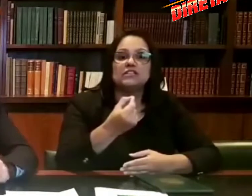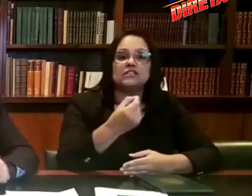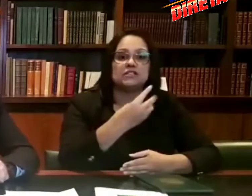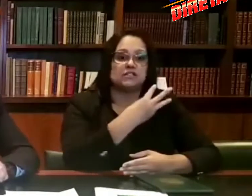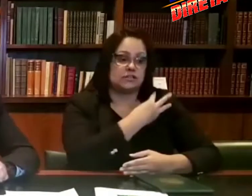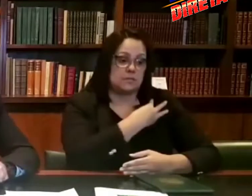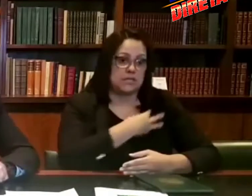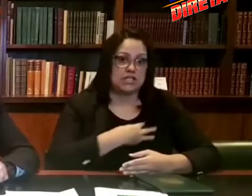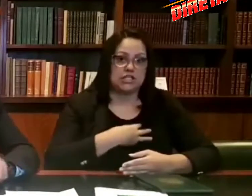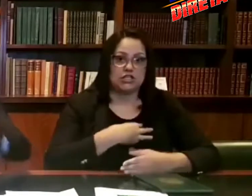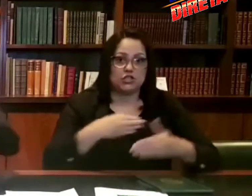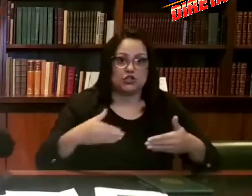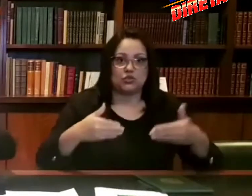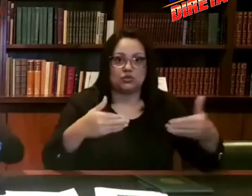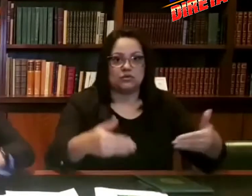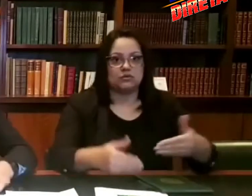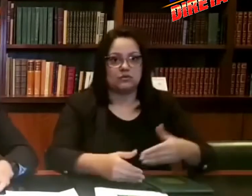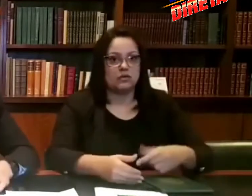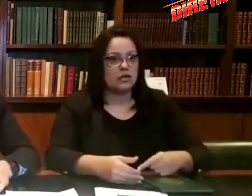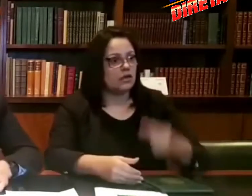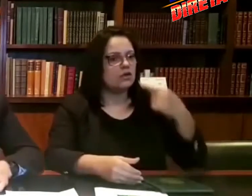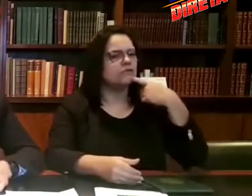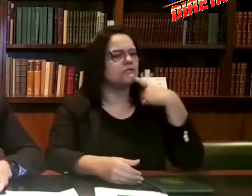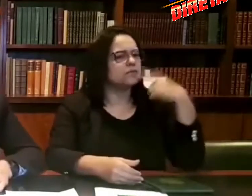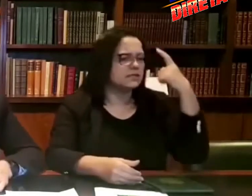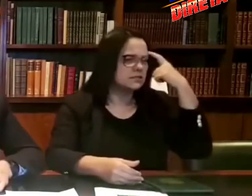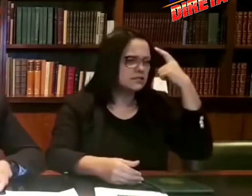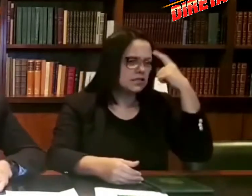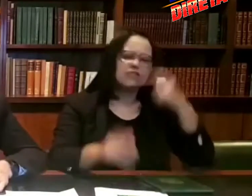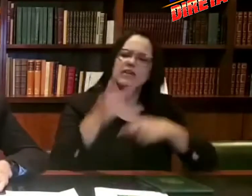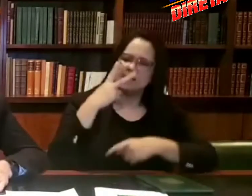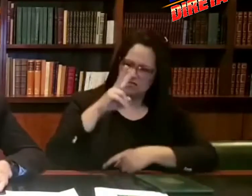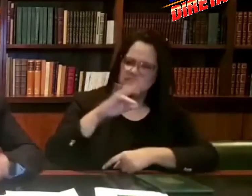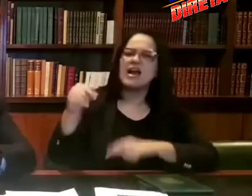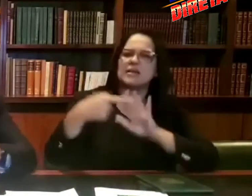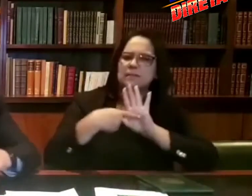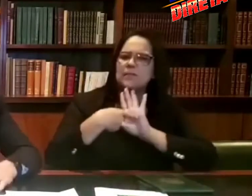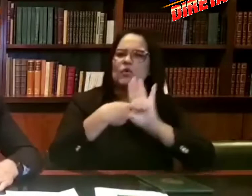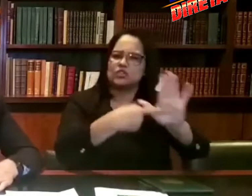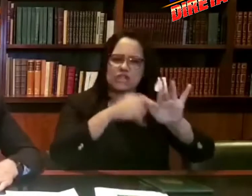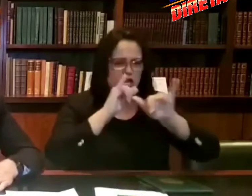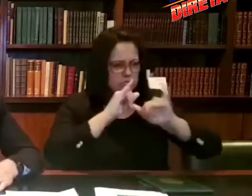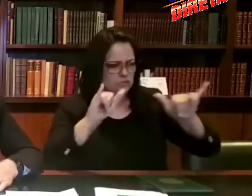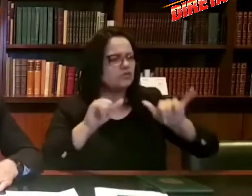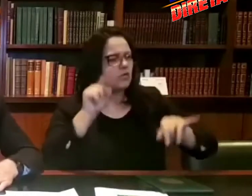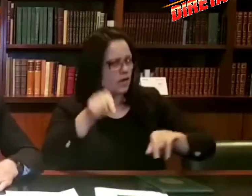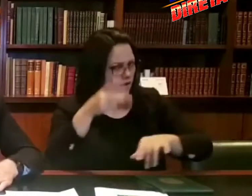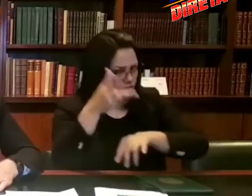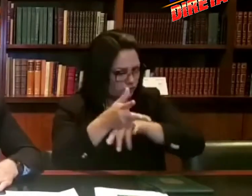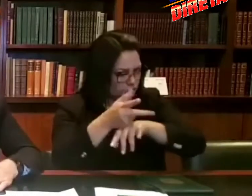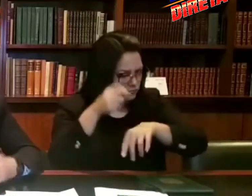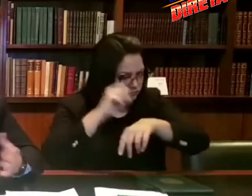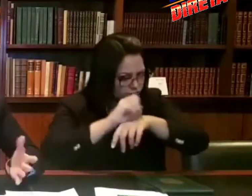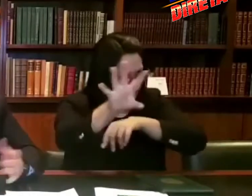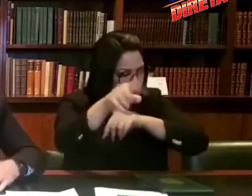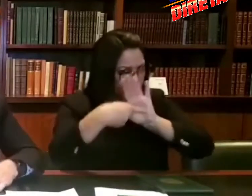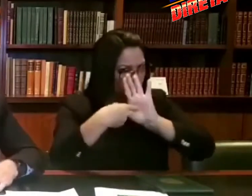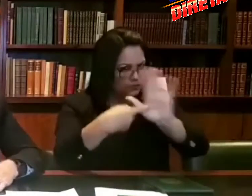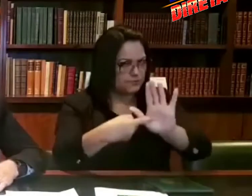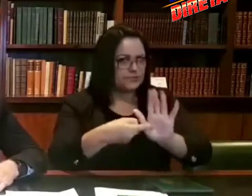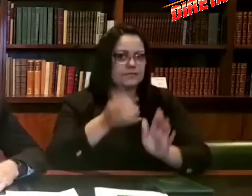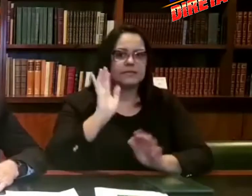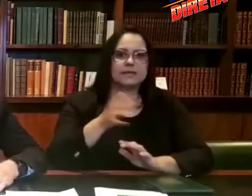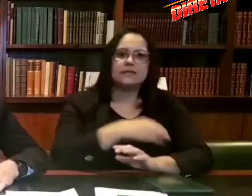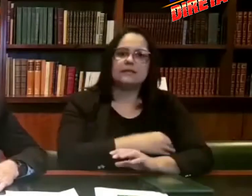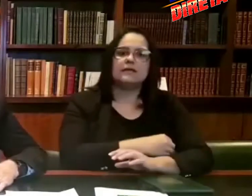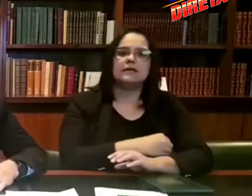segura o vídeo, não destrói não. Eu até estava pensando em divulgar, já tinha falado aqui na portaria aqui da Vora que ia divulgar. Bem, houve um pedido